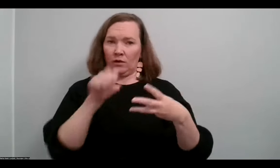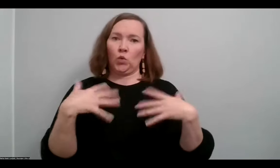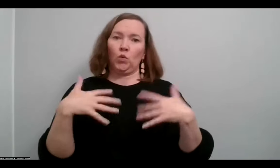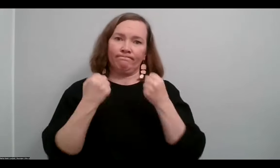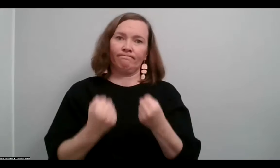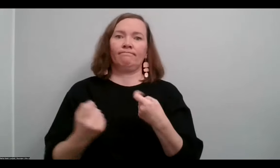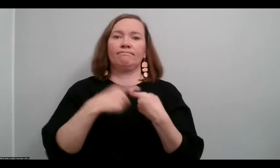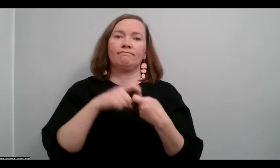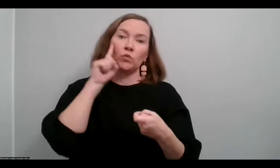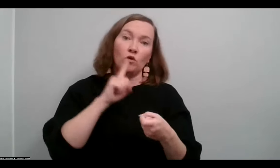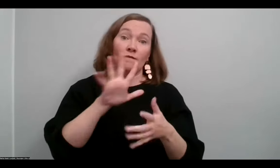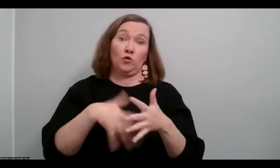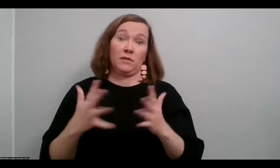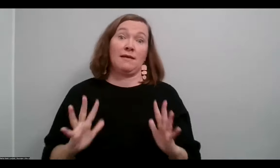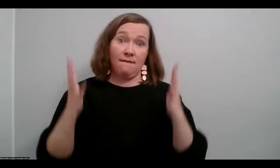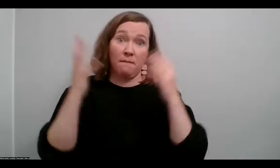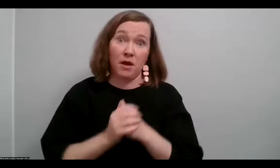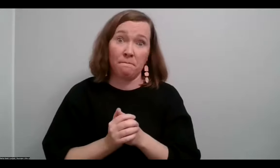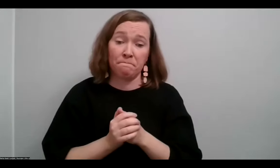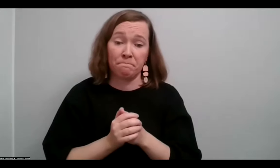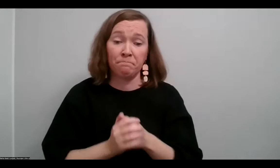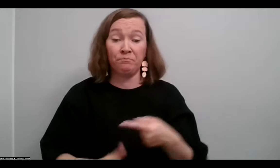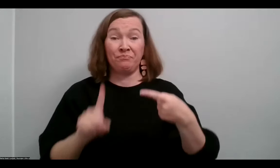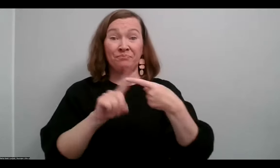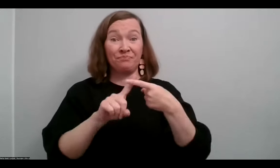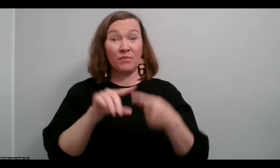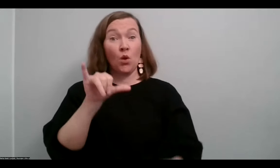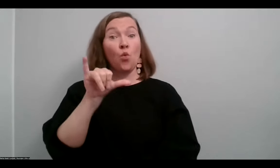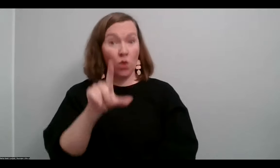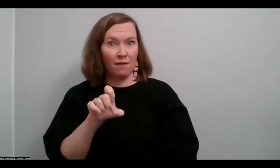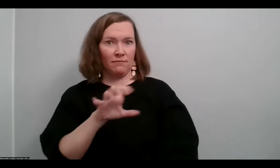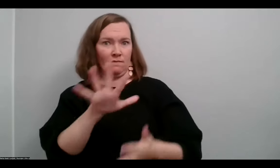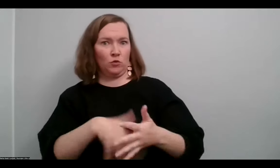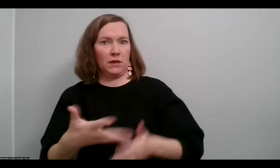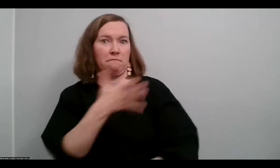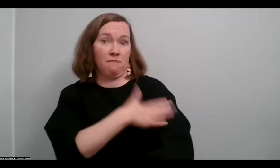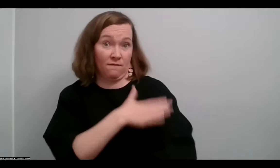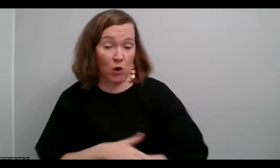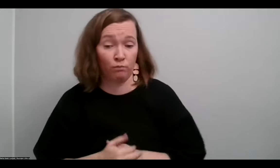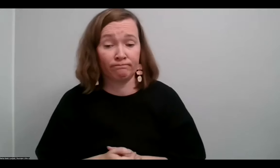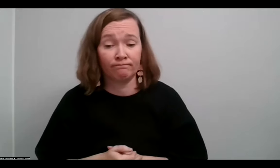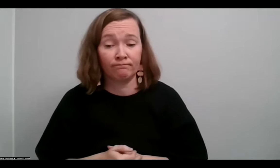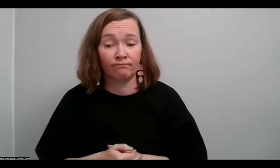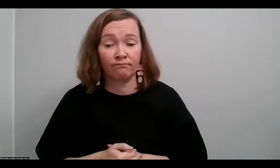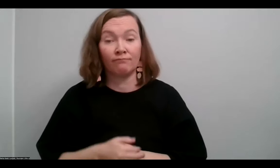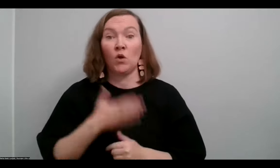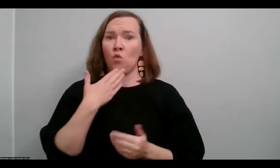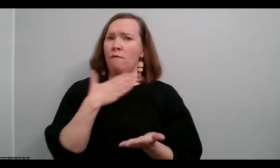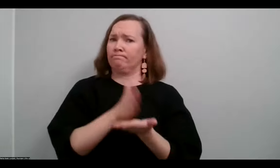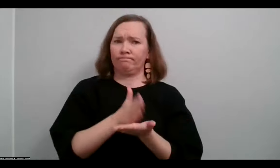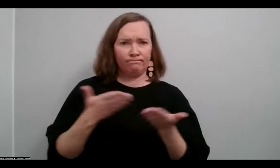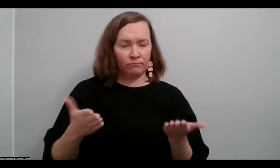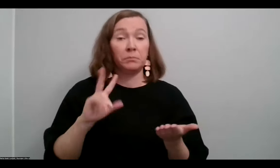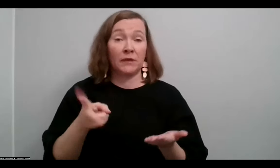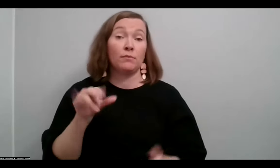teemaan, jotka hyvin vahvasti vaikuttavat meidän viittomakielisten elämään. Ensimmäinen niistä on Yleisradion